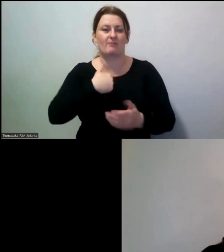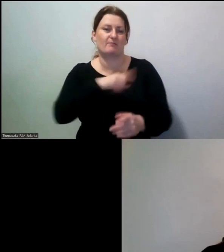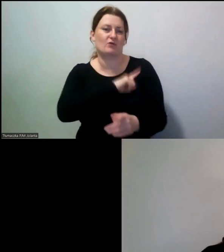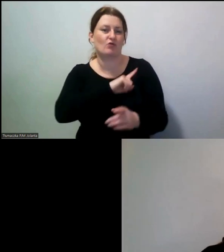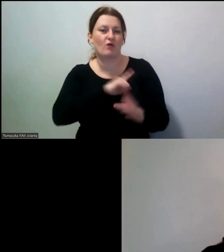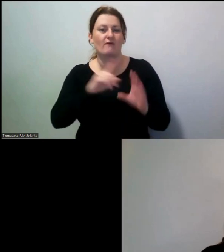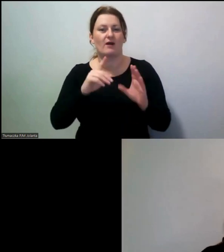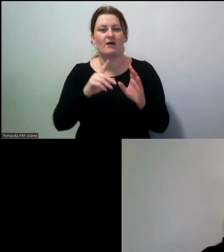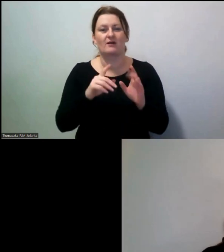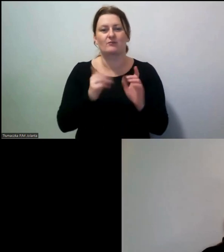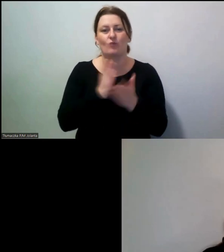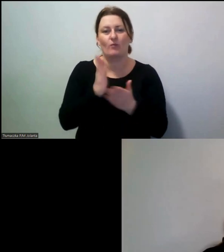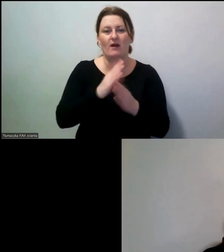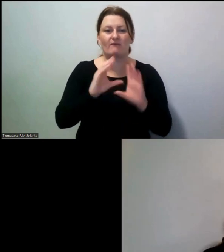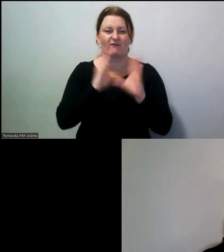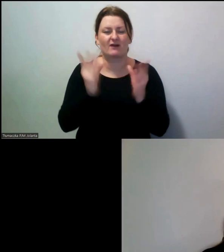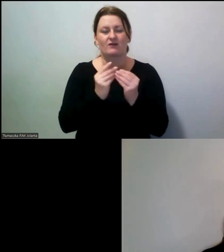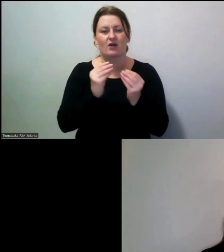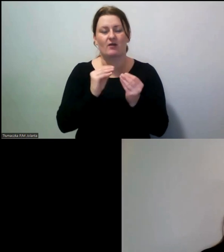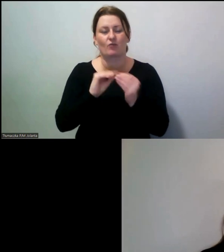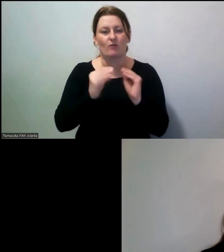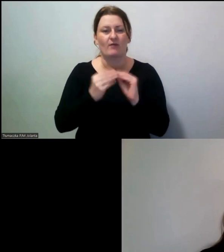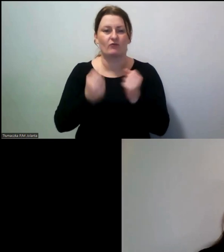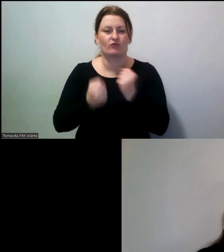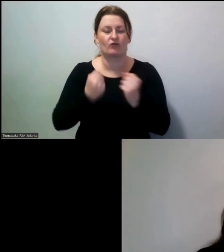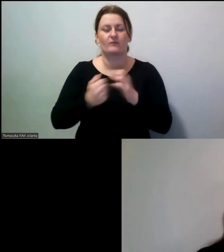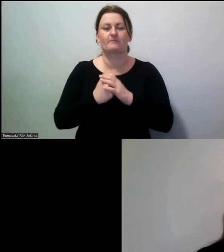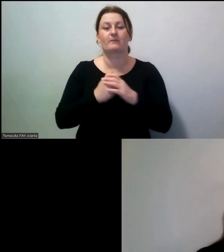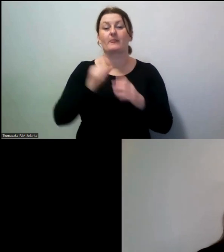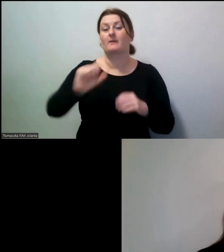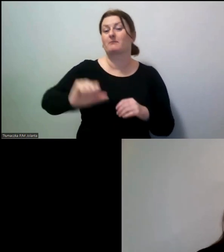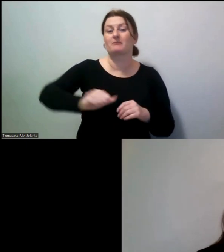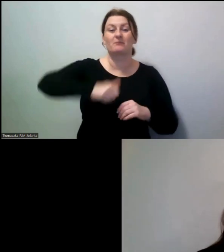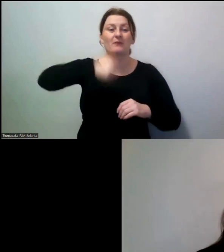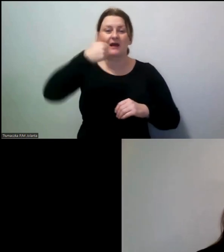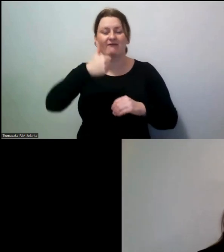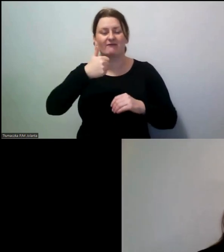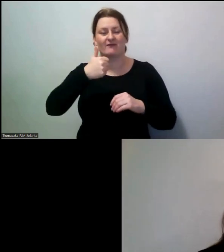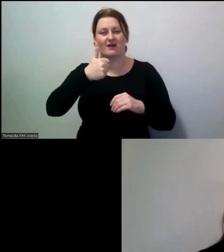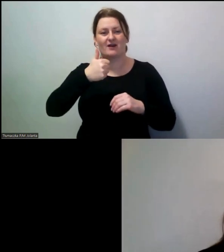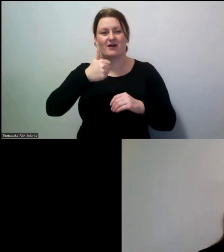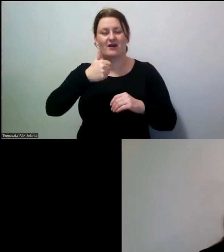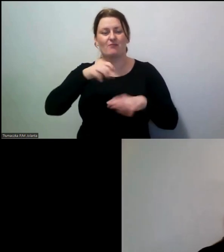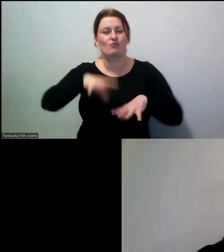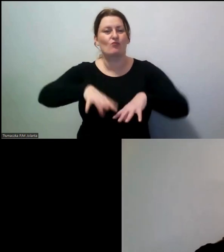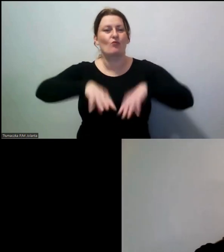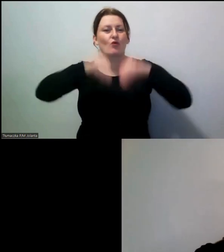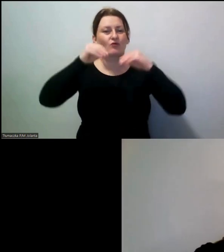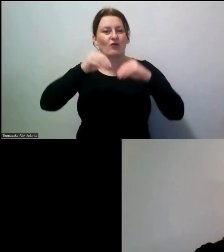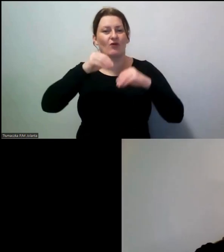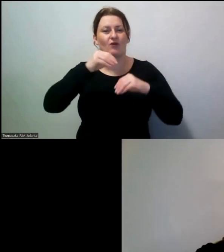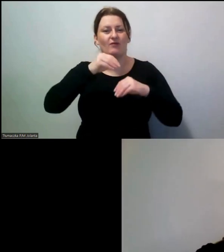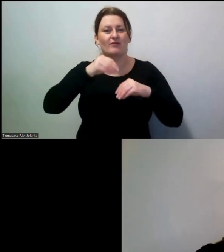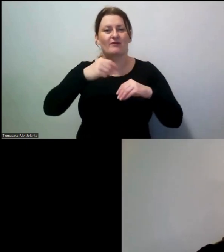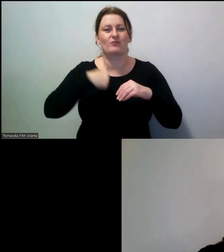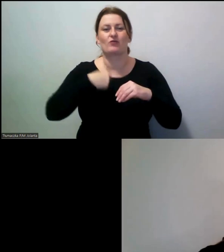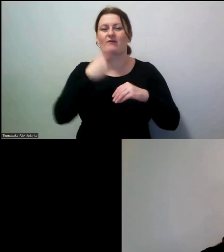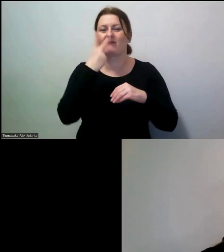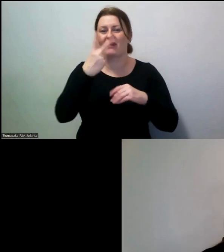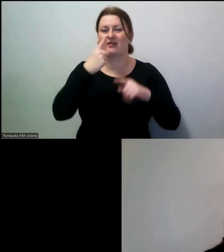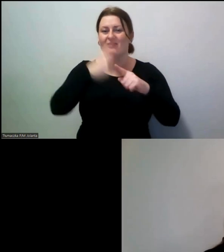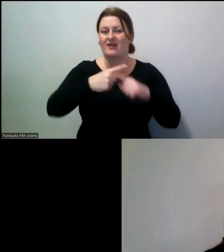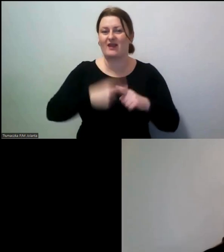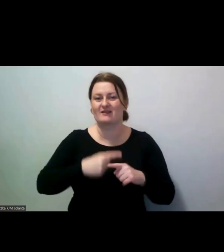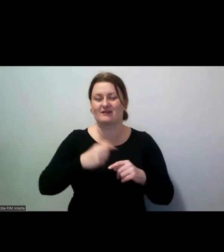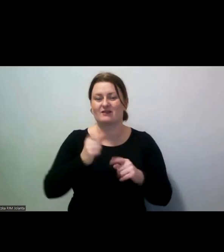trudnościami. Warto też może dodać, że w pierwotnej wersji, tej takiej prototypowej, ten zasób leksykalny z dwóch testów był znacznie